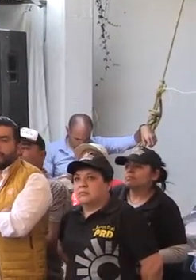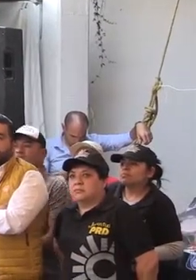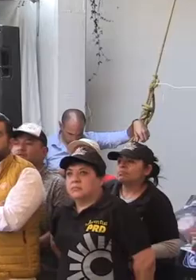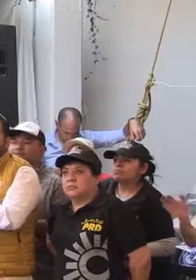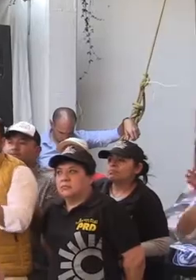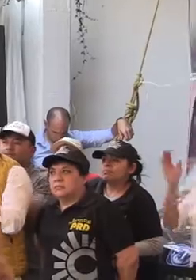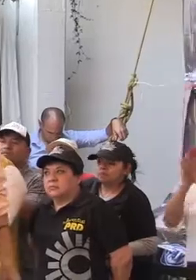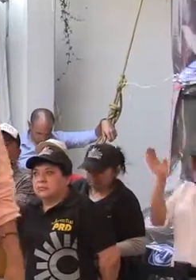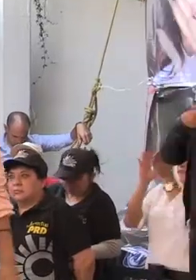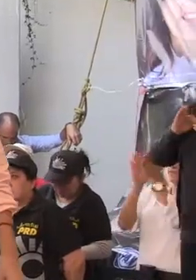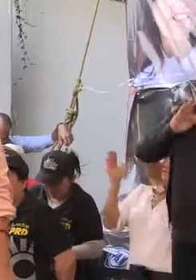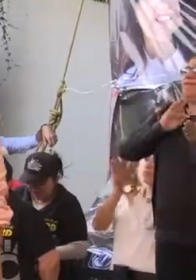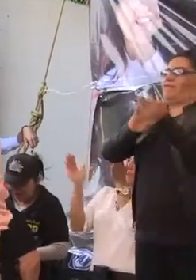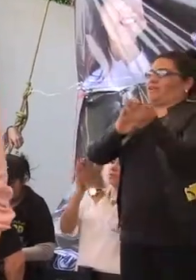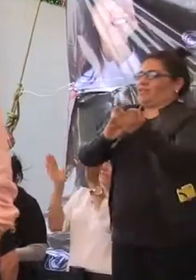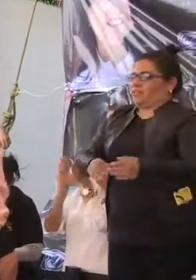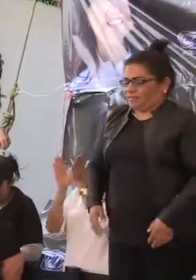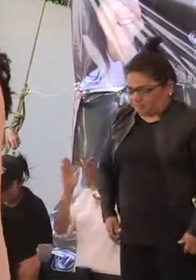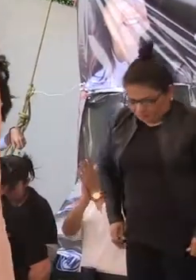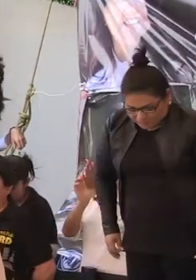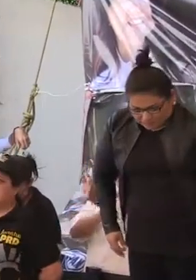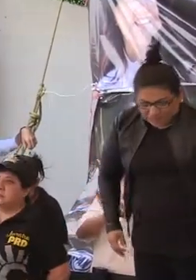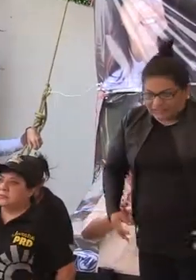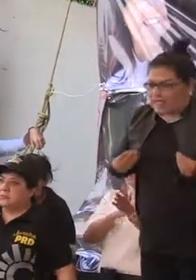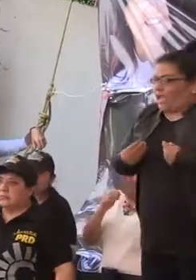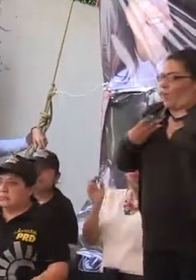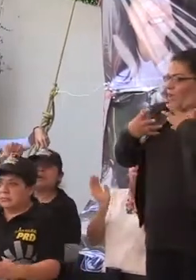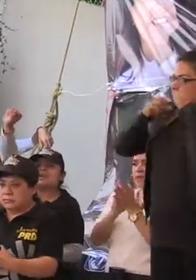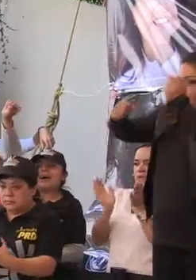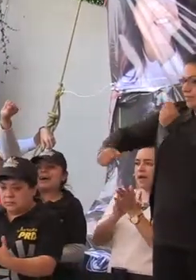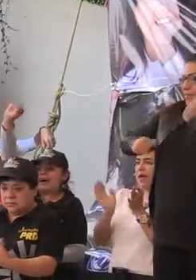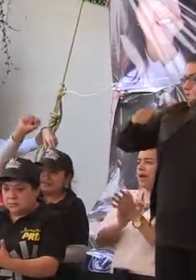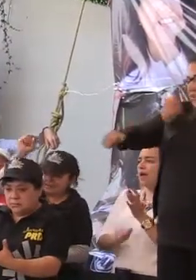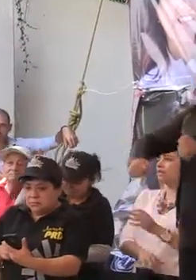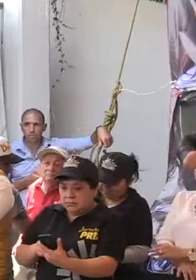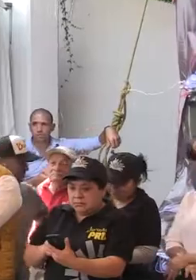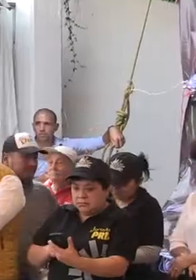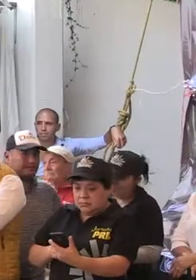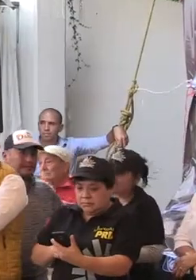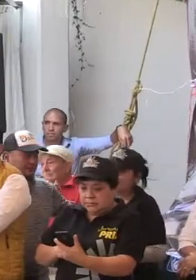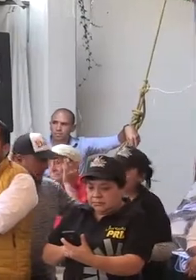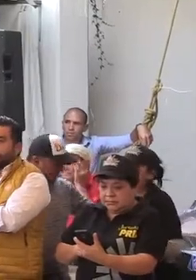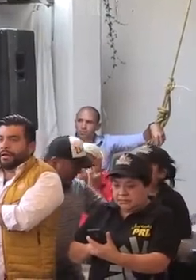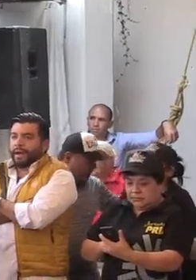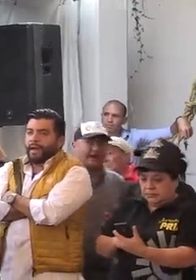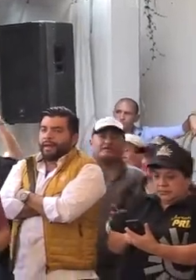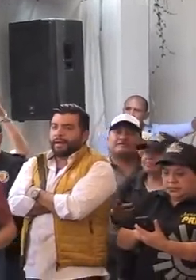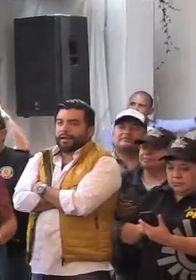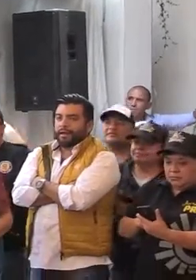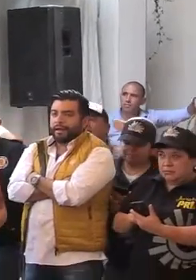ganar. ¡Que viva el frente! ¡Que viva Xochimilco! ¡Que viva Ana Julia!